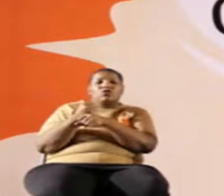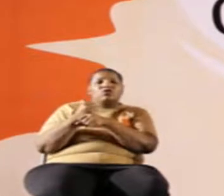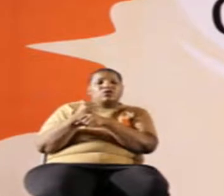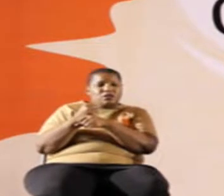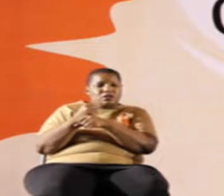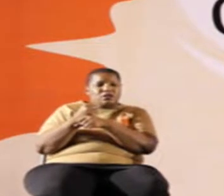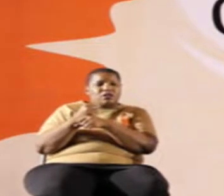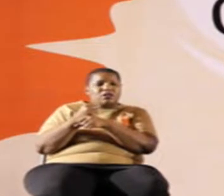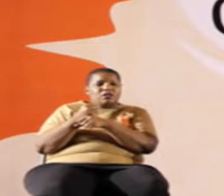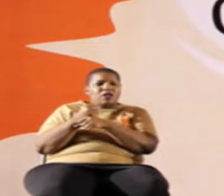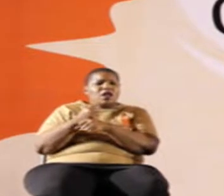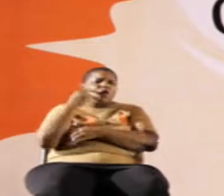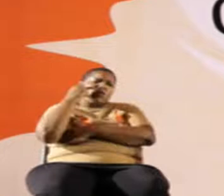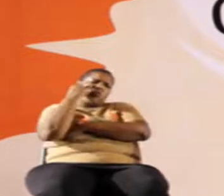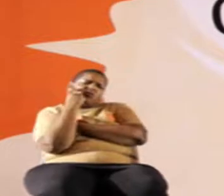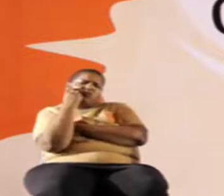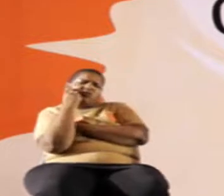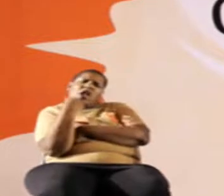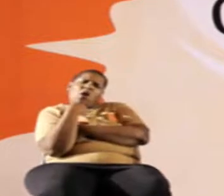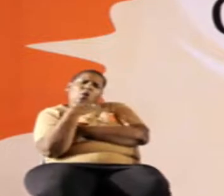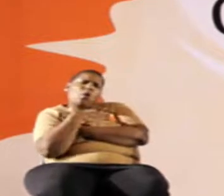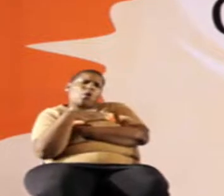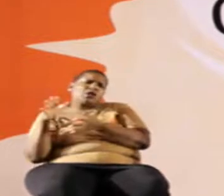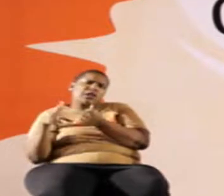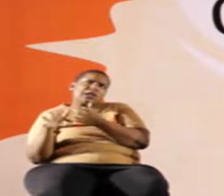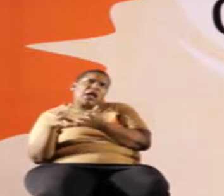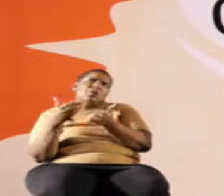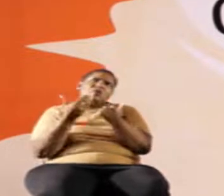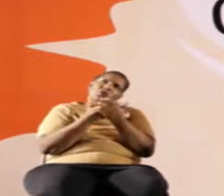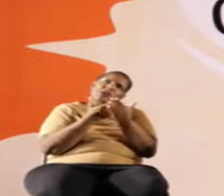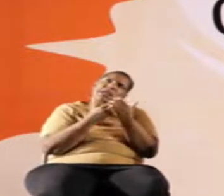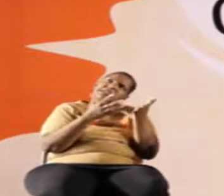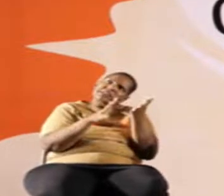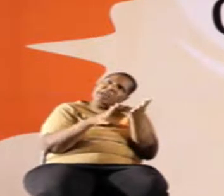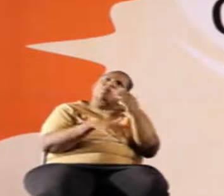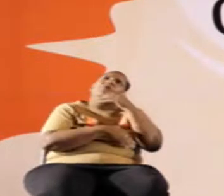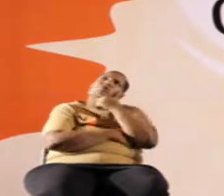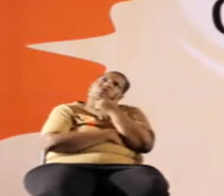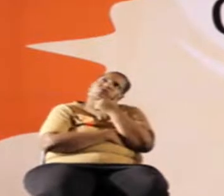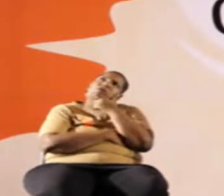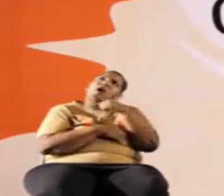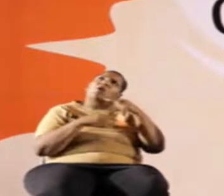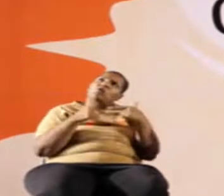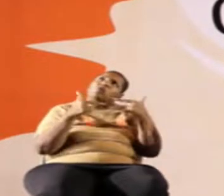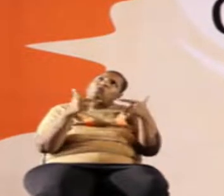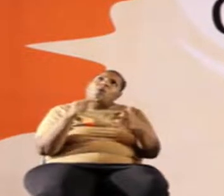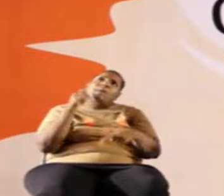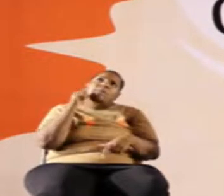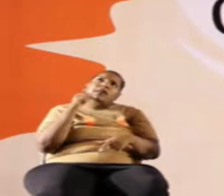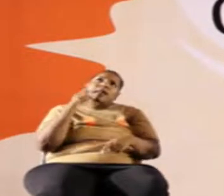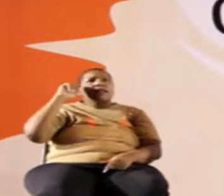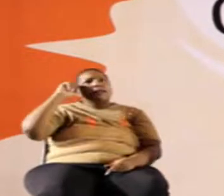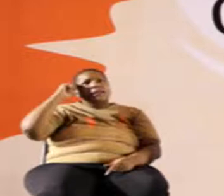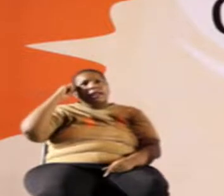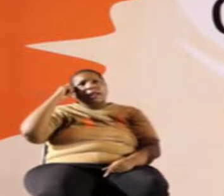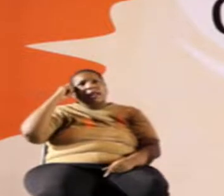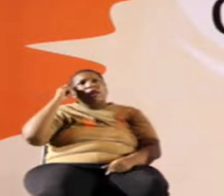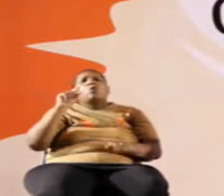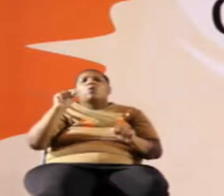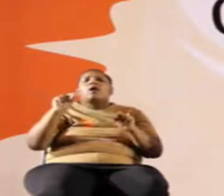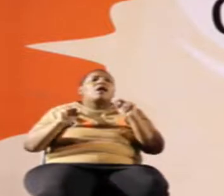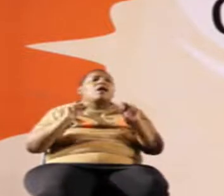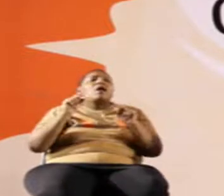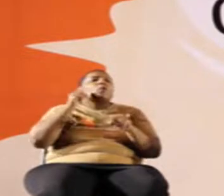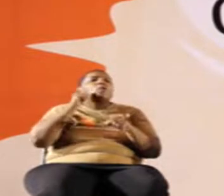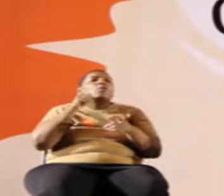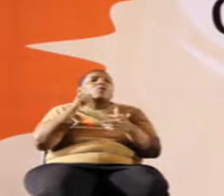daquilo. E eu estava lá pensando, já que eu gosto de samba, vou estudar samba, vou, né, ativista do movimento de mulheres negras, a grande questão é o que, é que as mulheres